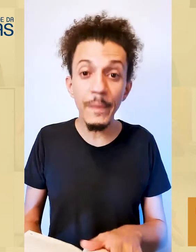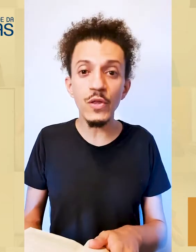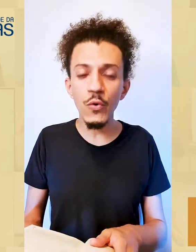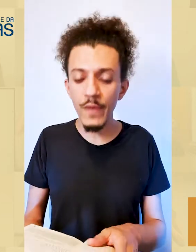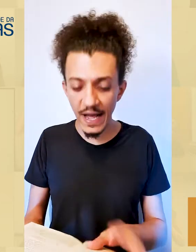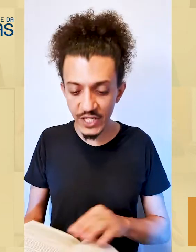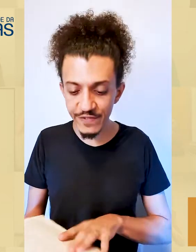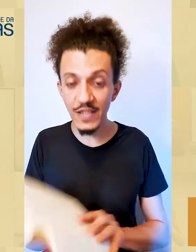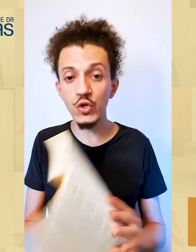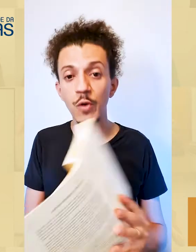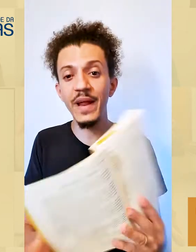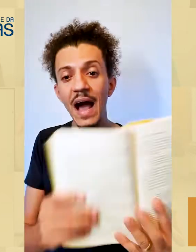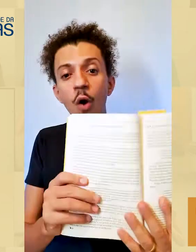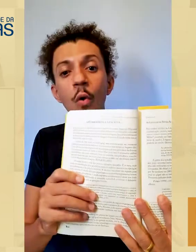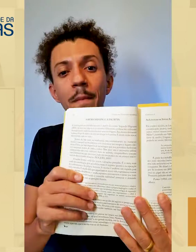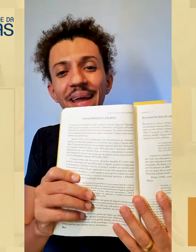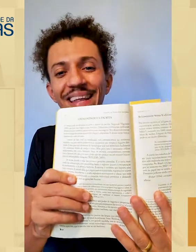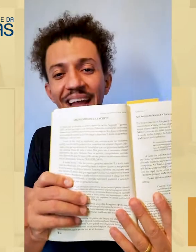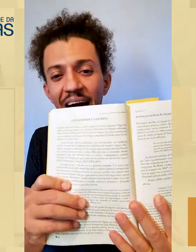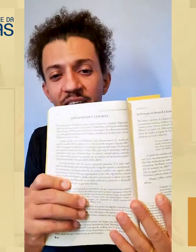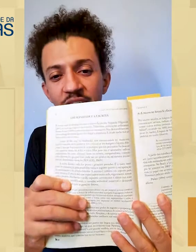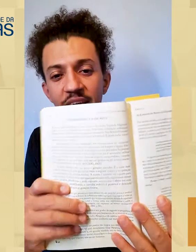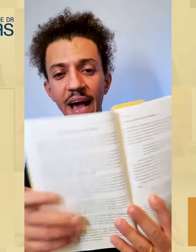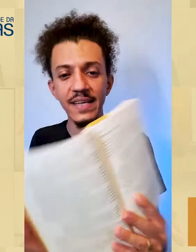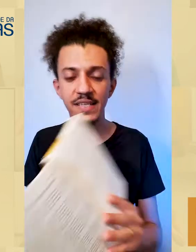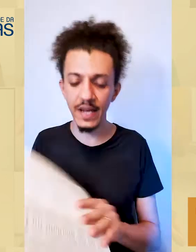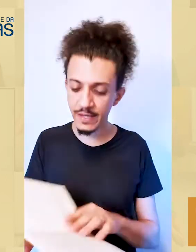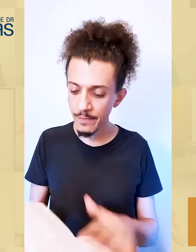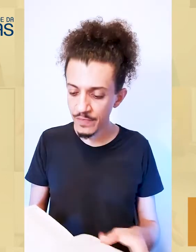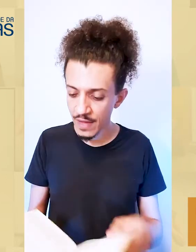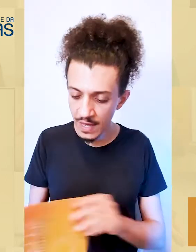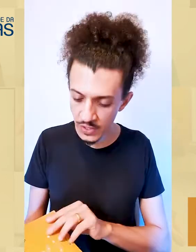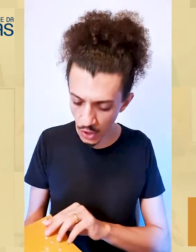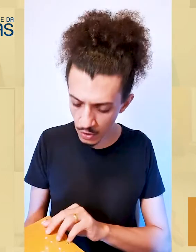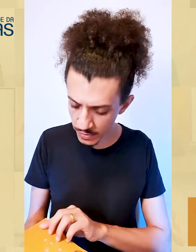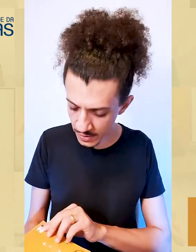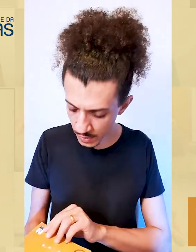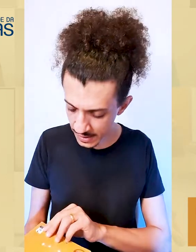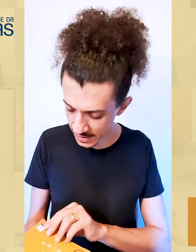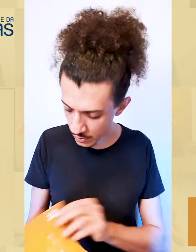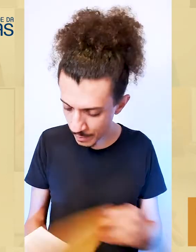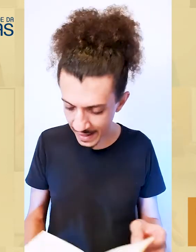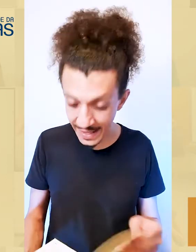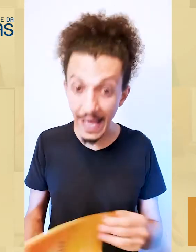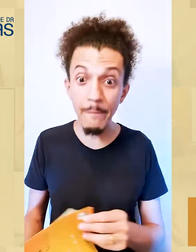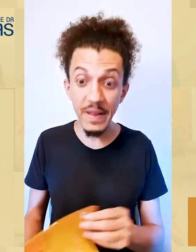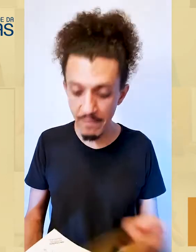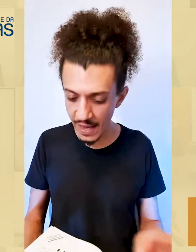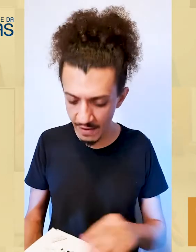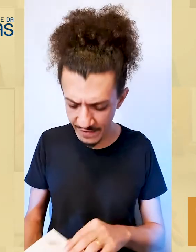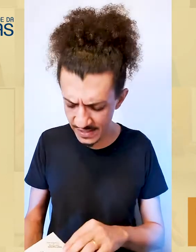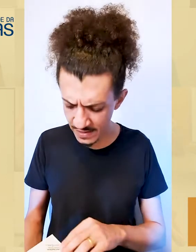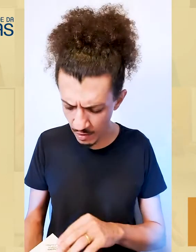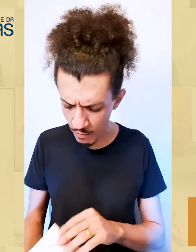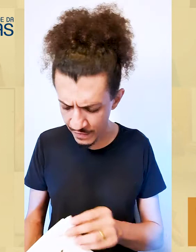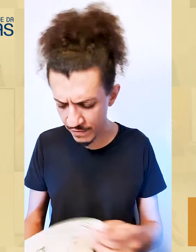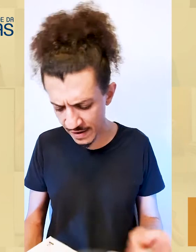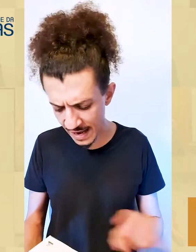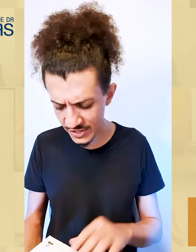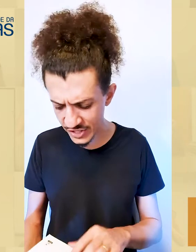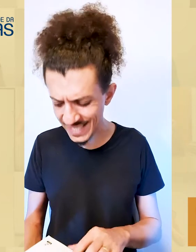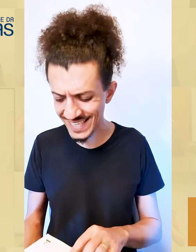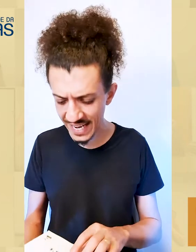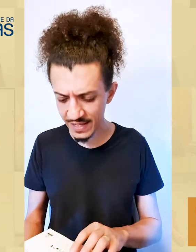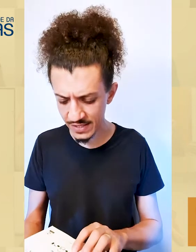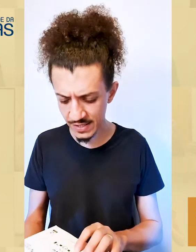No capítulo 1, a gente fala sobre a humanidade e a escrita, e só contextualizando para quem é a primeira vez que está ouvindo